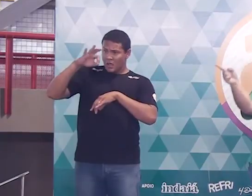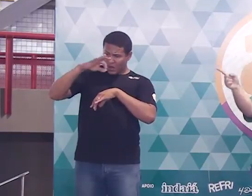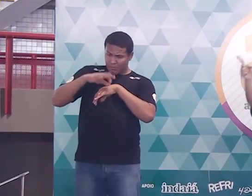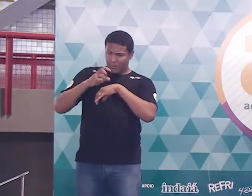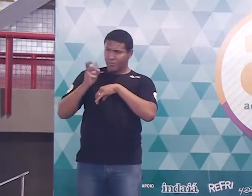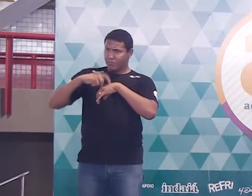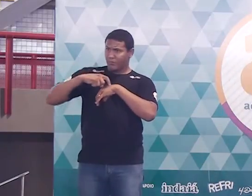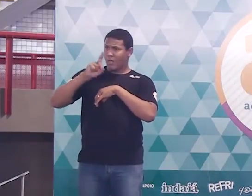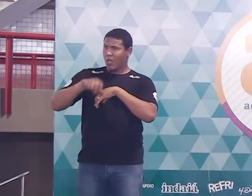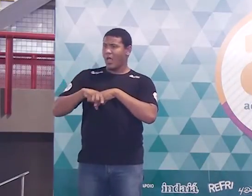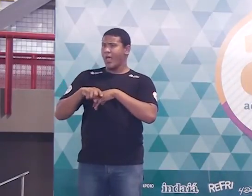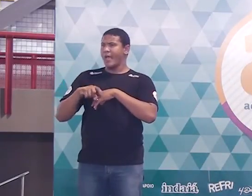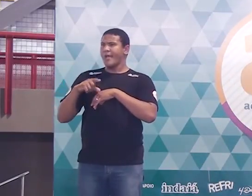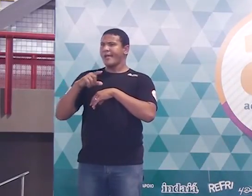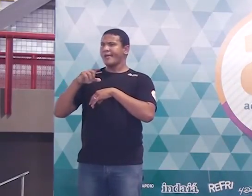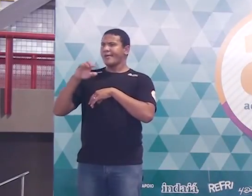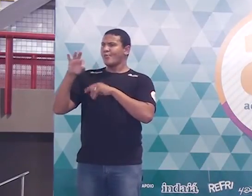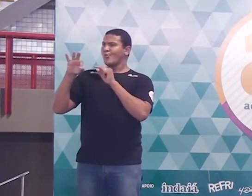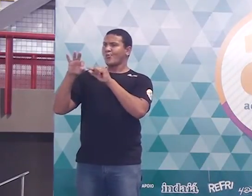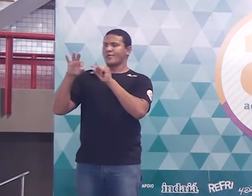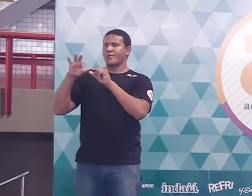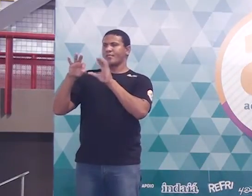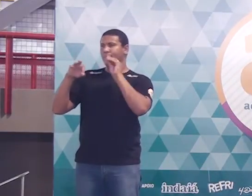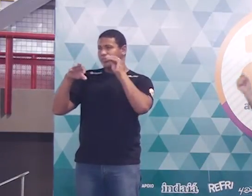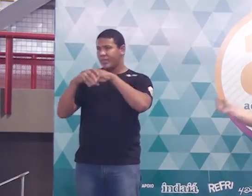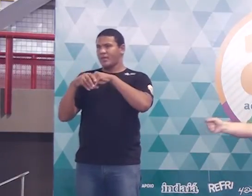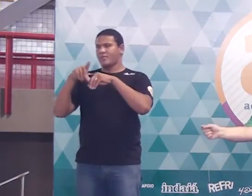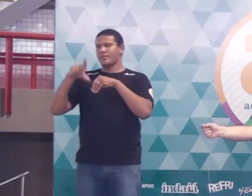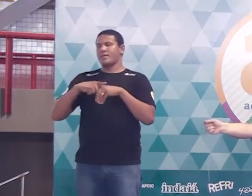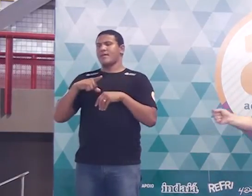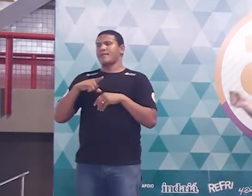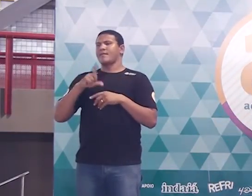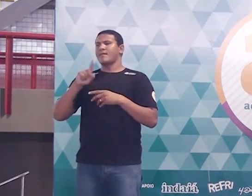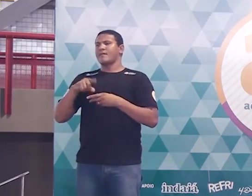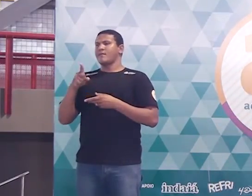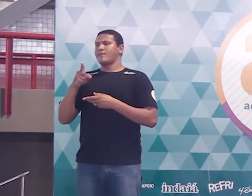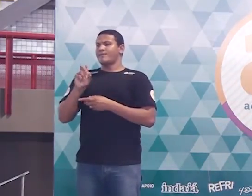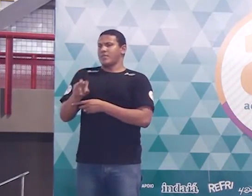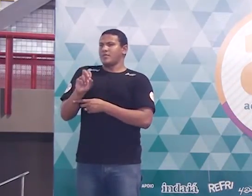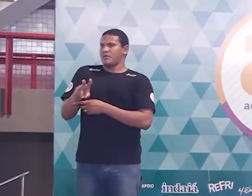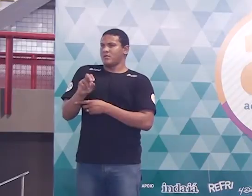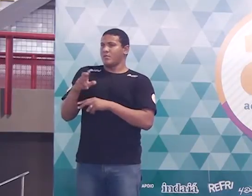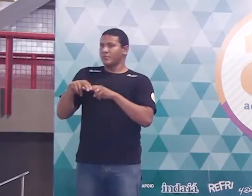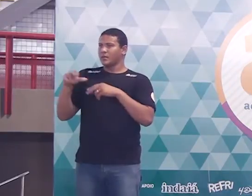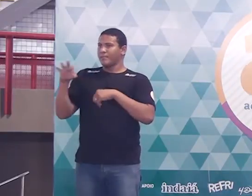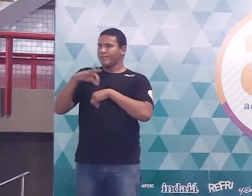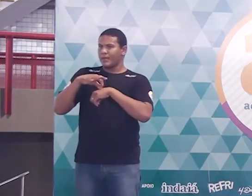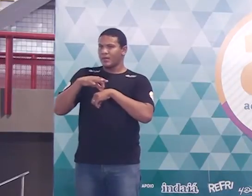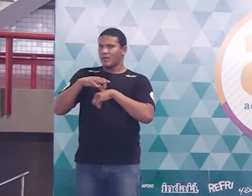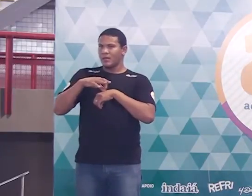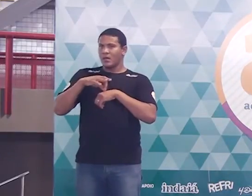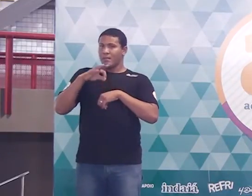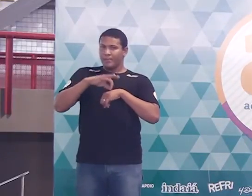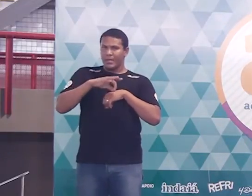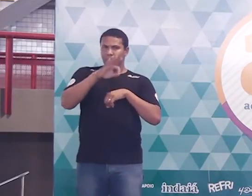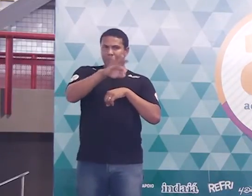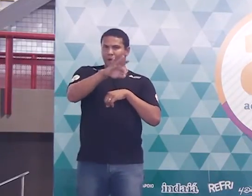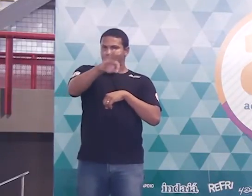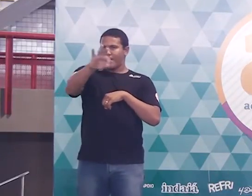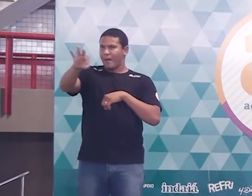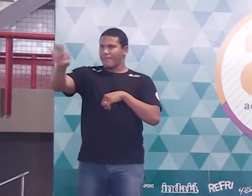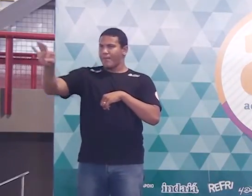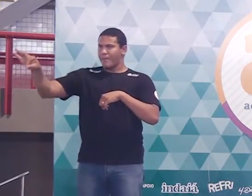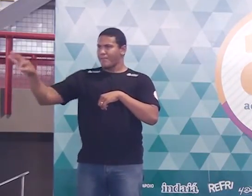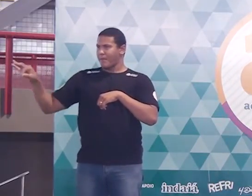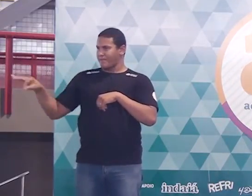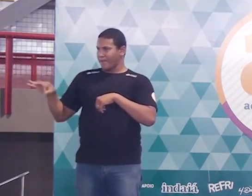um vetor. Porque no que ela pica uma pessoa, ela pica uma outra pessoa, e aí